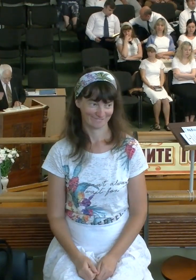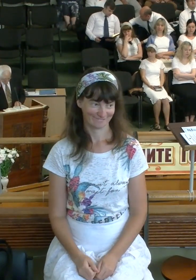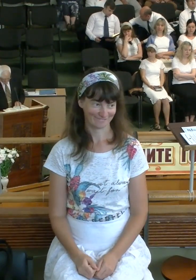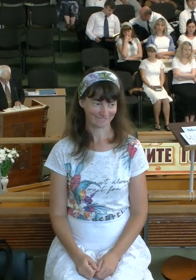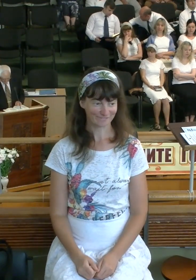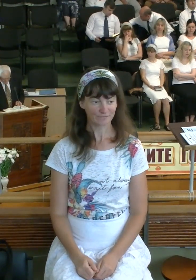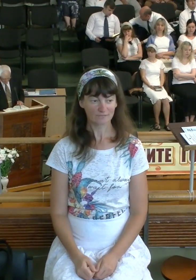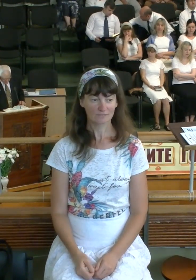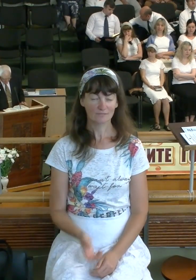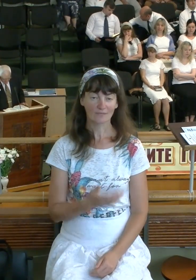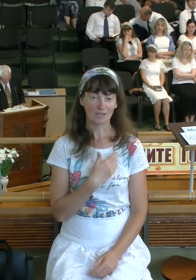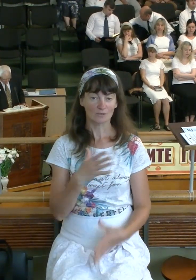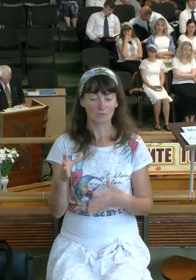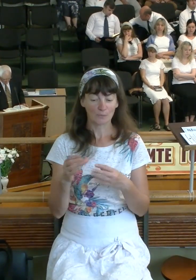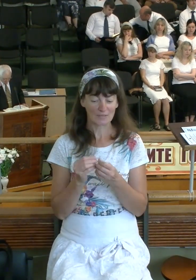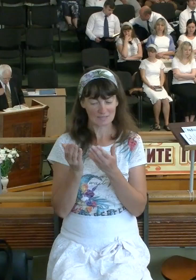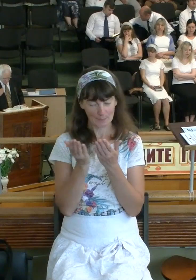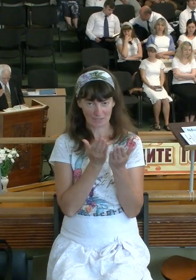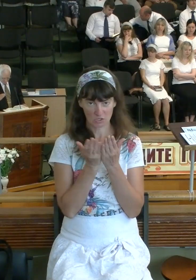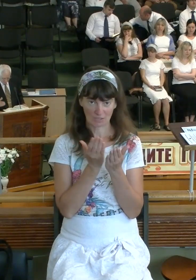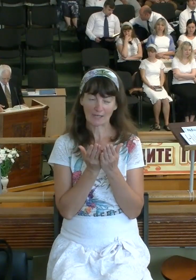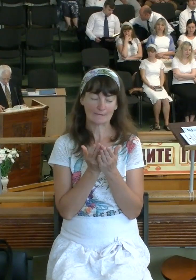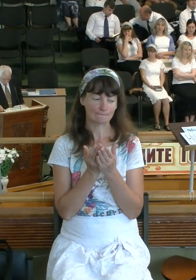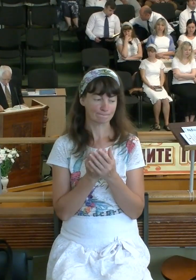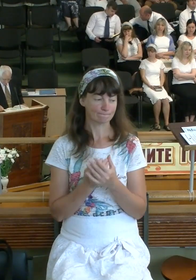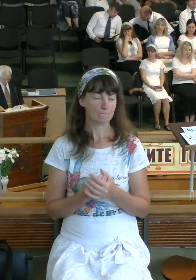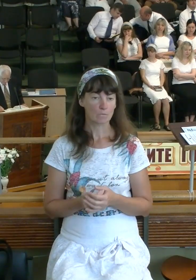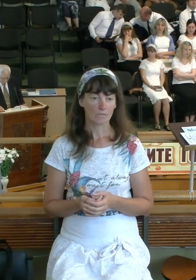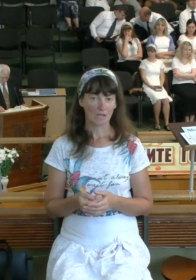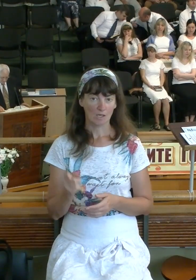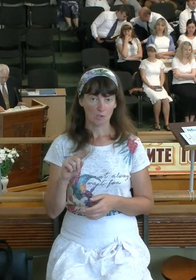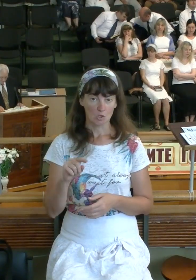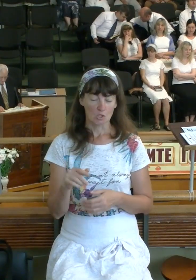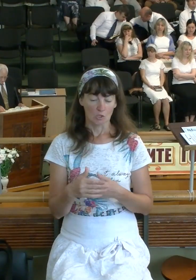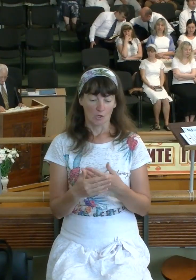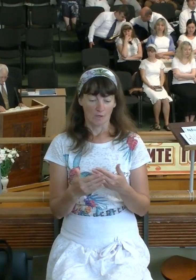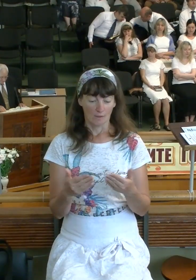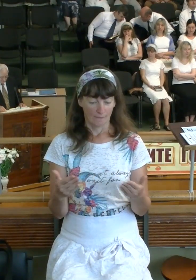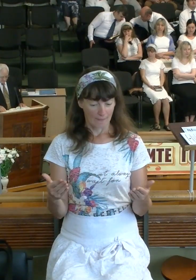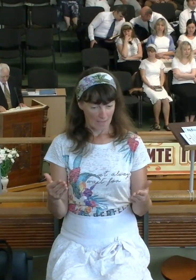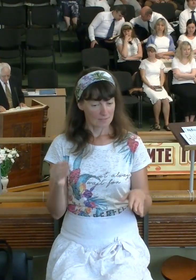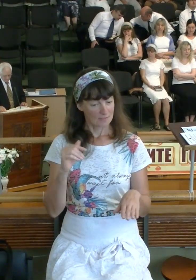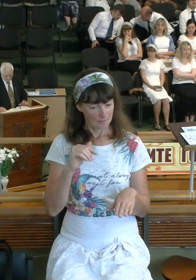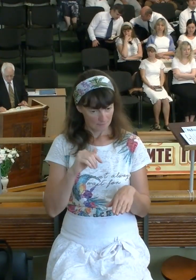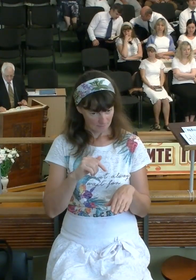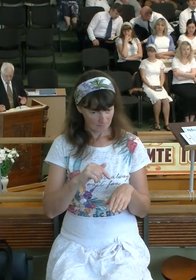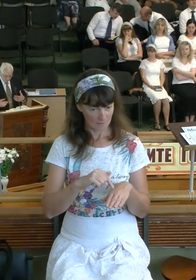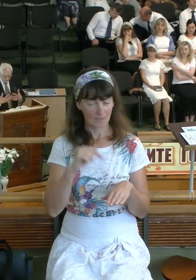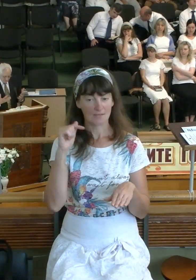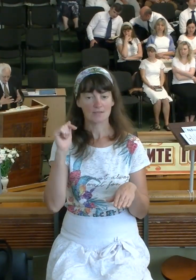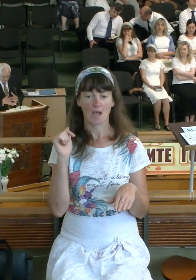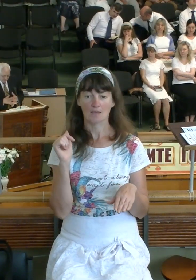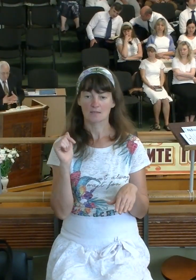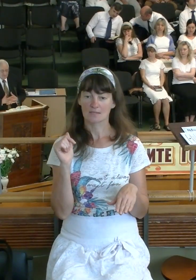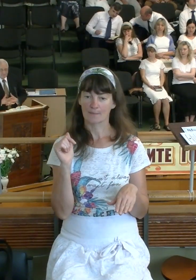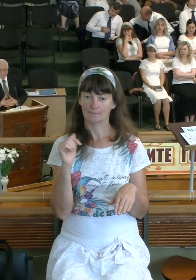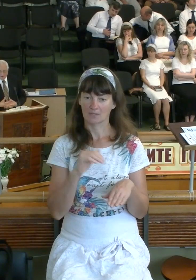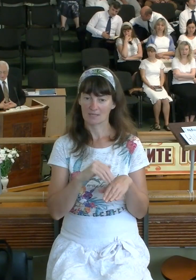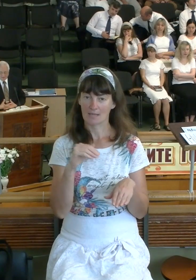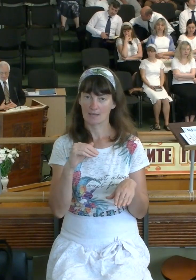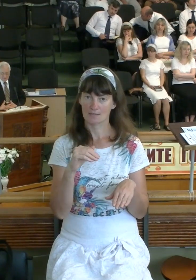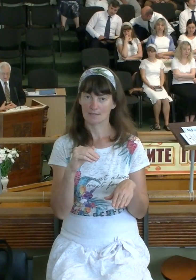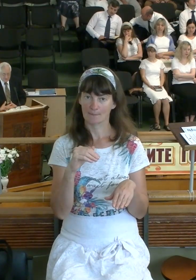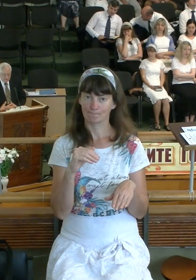Церковь. Я хочу вместе с вами прочитать то, что нас с вами также будет касаться, то, что ближе к нам